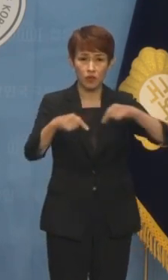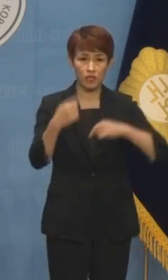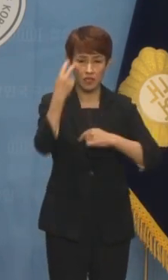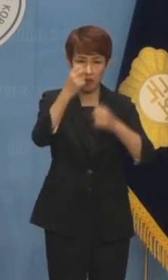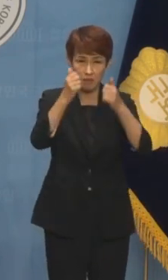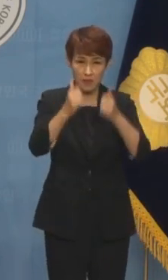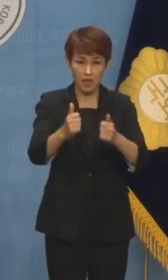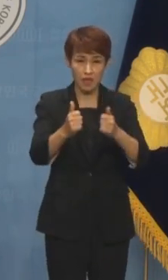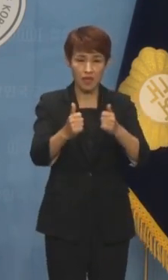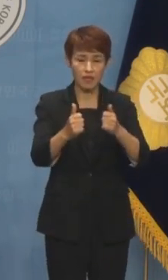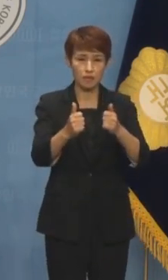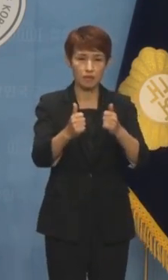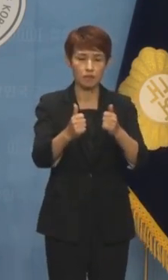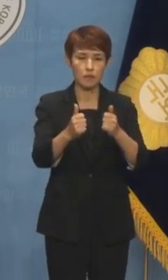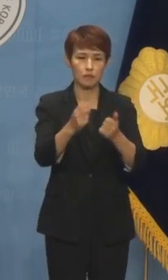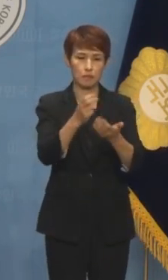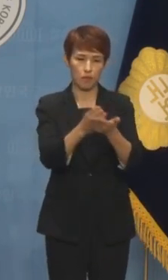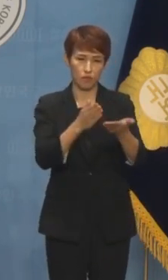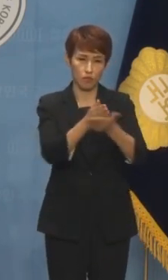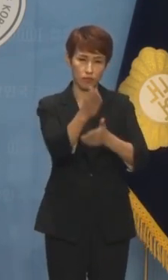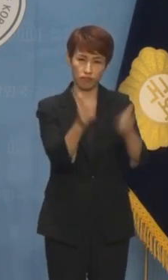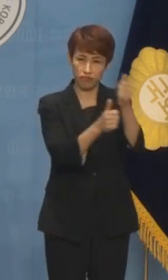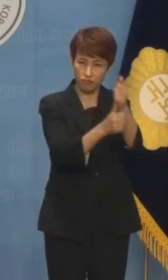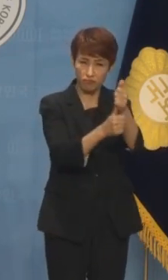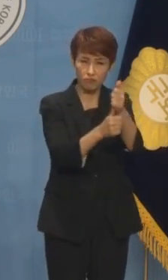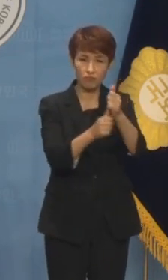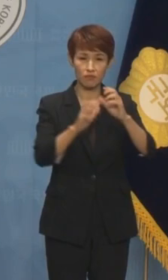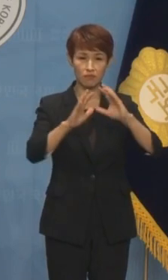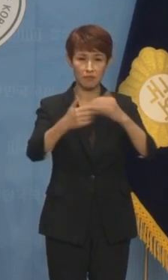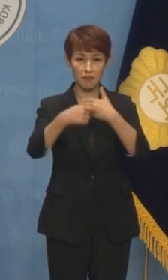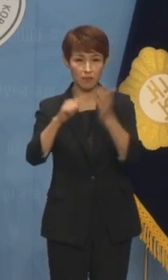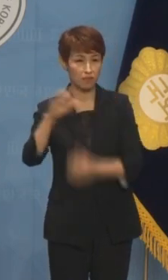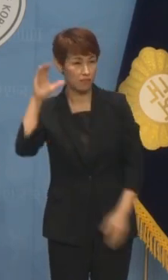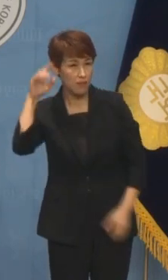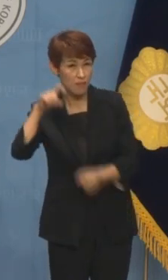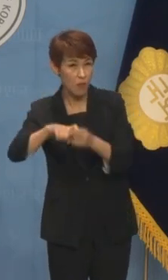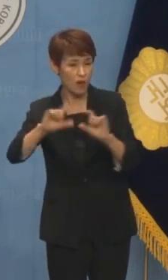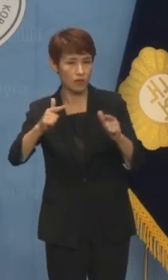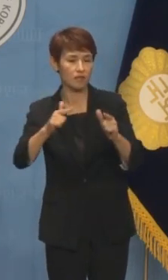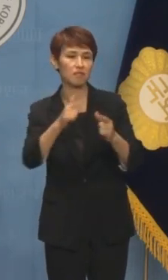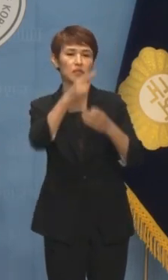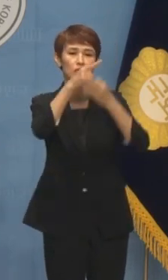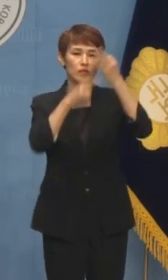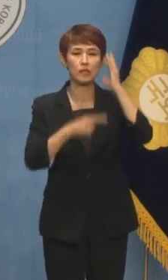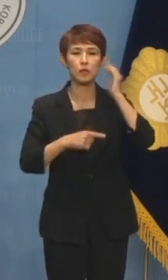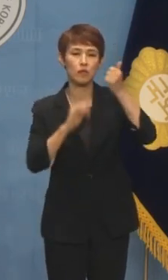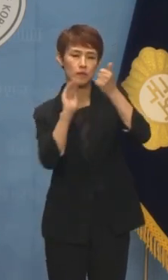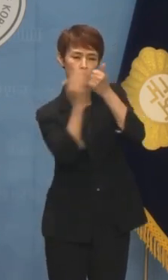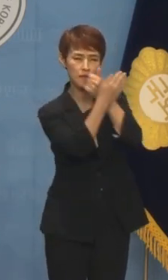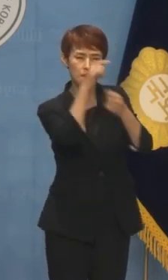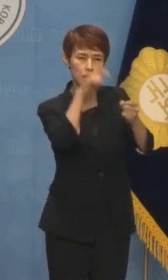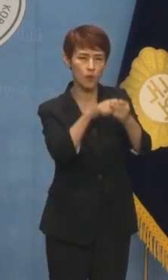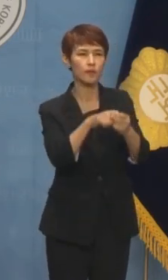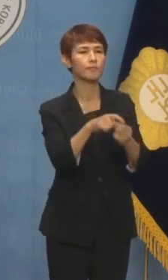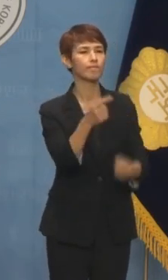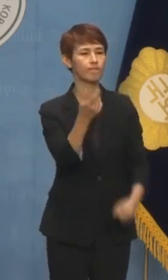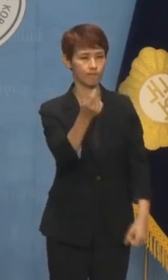정치검사 민정수석은 민심 청취가 아니라 윤심 경호가 목적일 수밖에